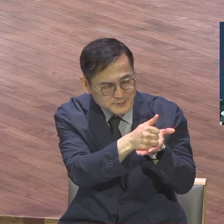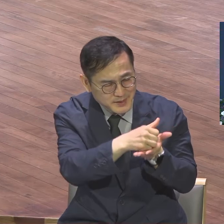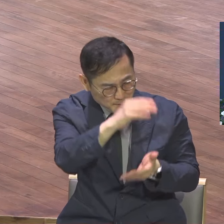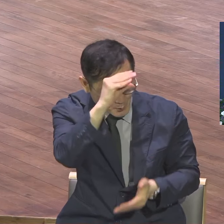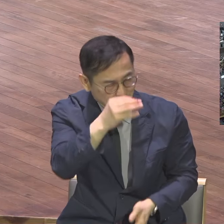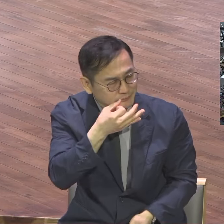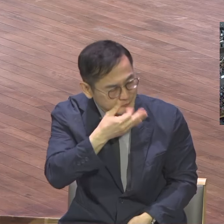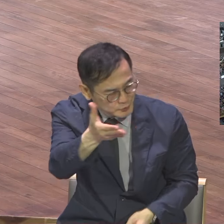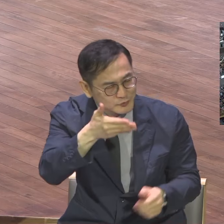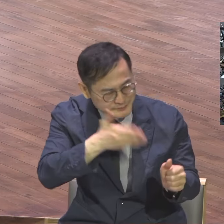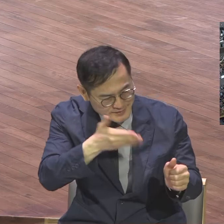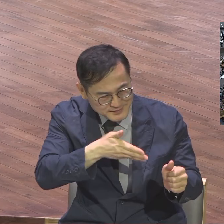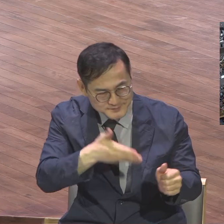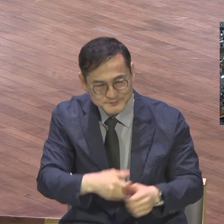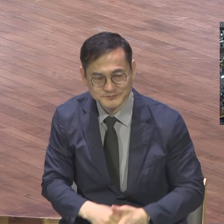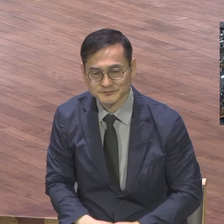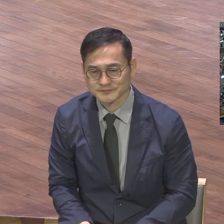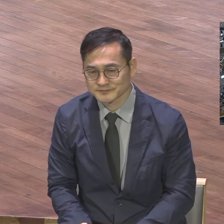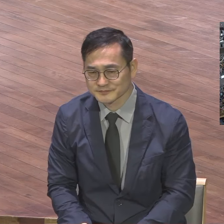됩시다.